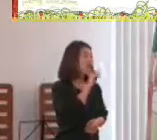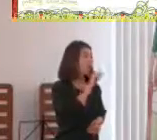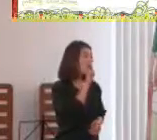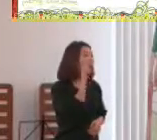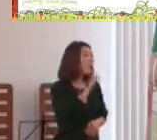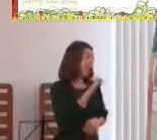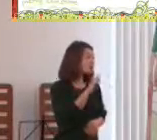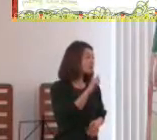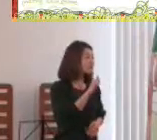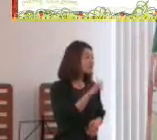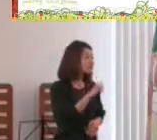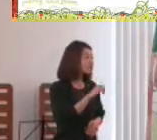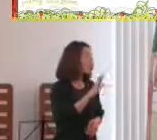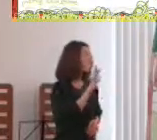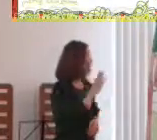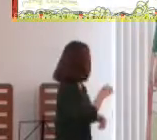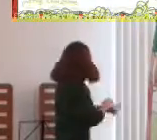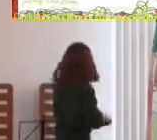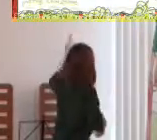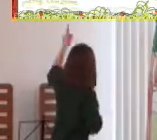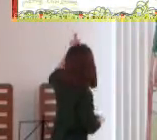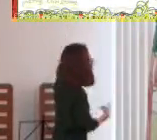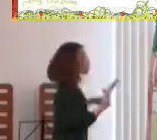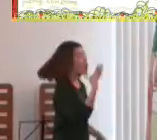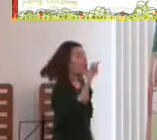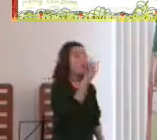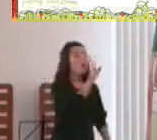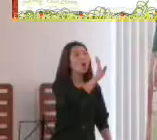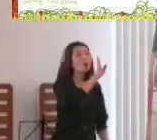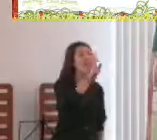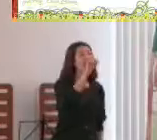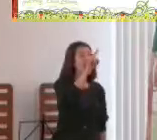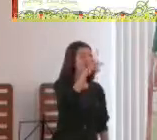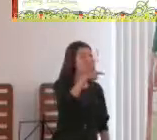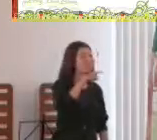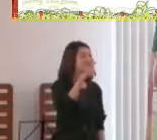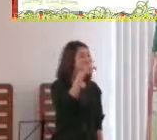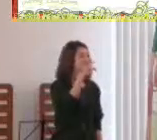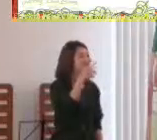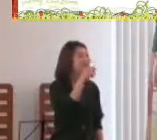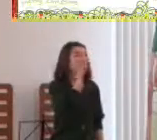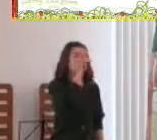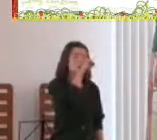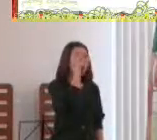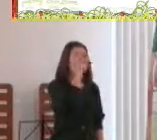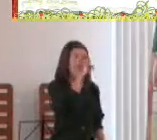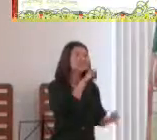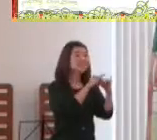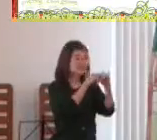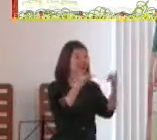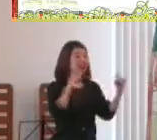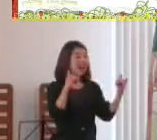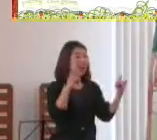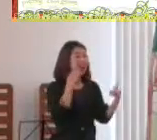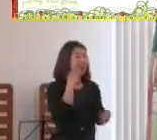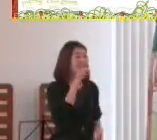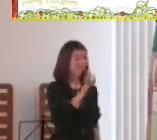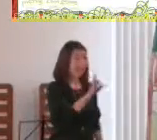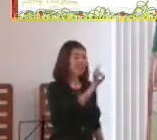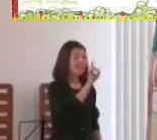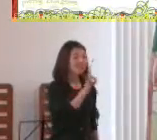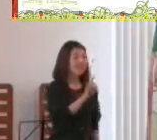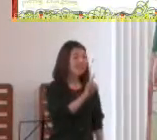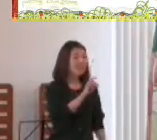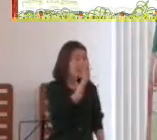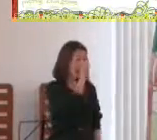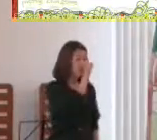女が身ごもって男の子を産む。その名はインマヌエルと呼ばれる。この名は神は我々と共におられるという意